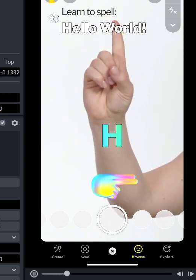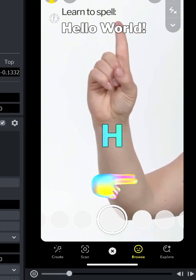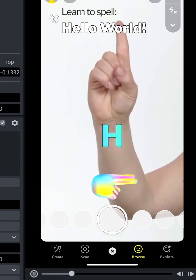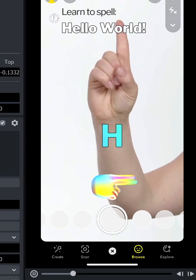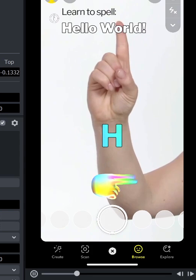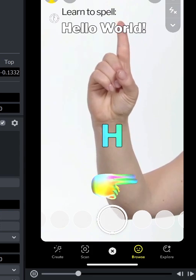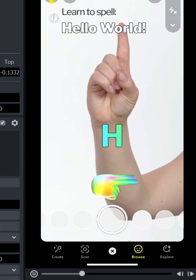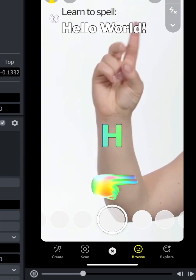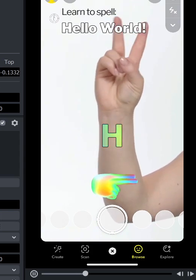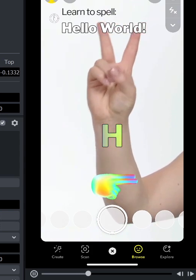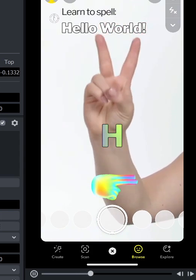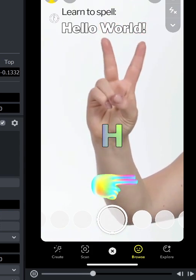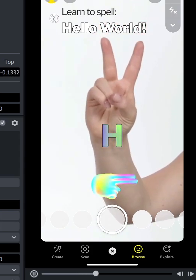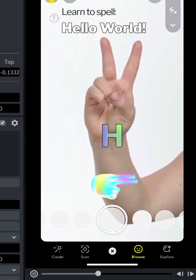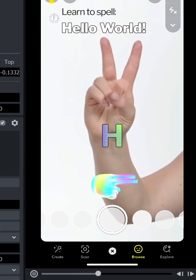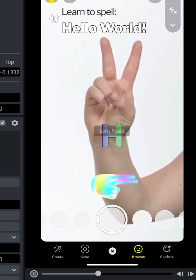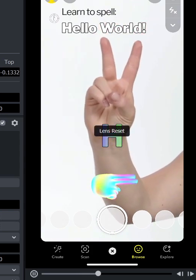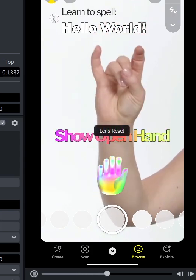realidad aumentada.